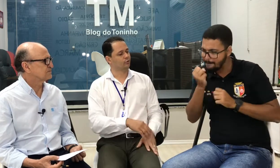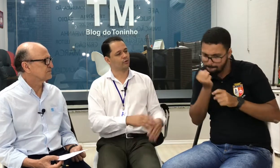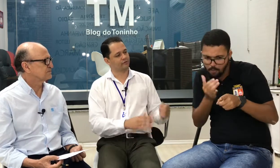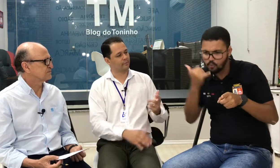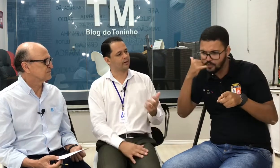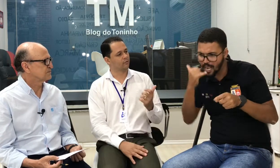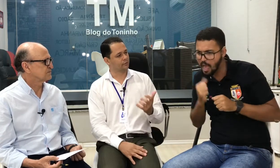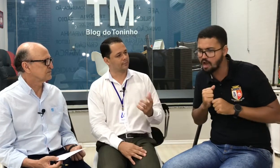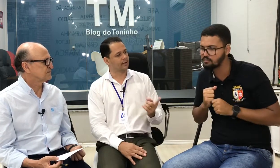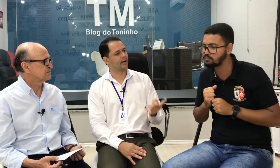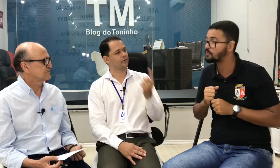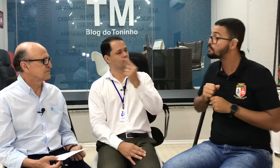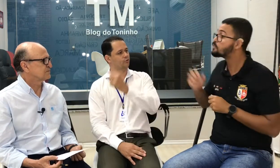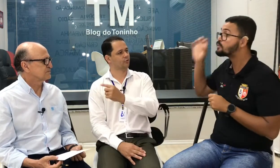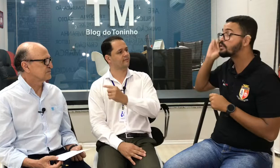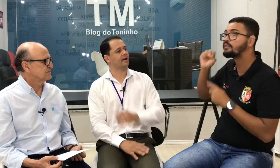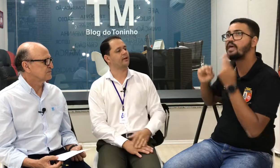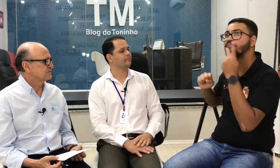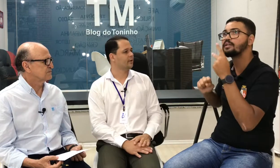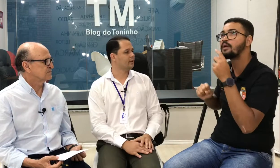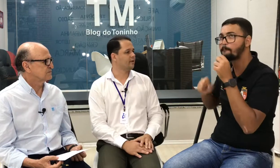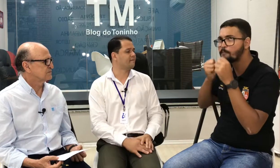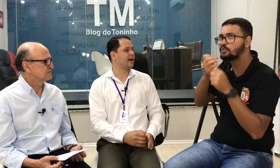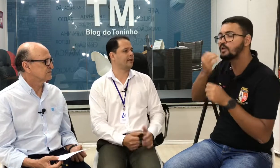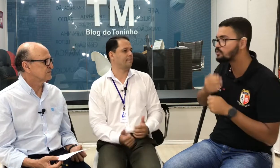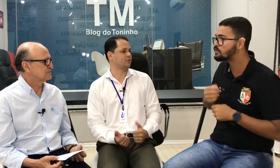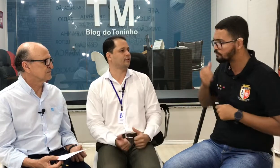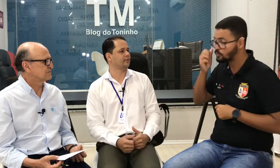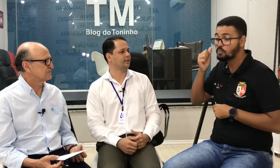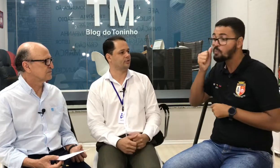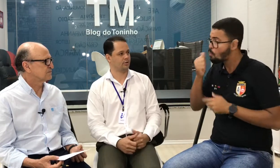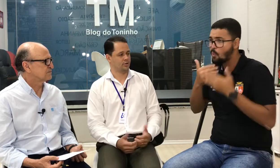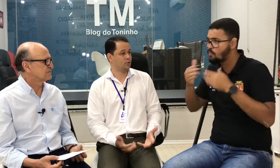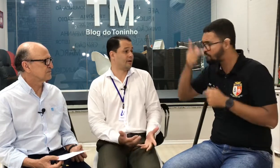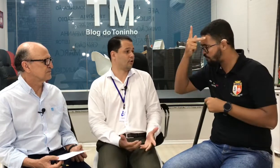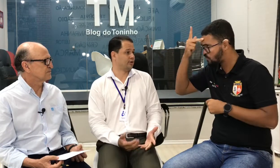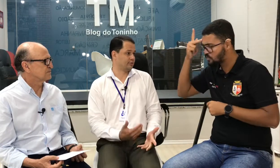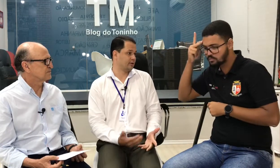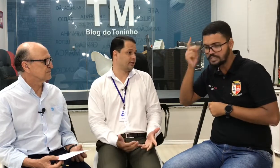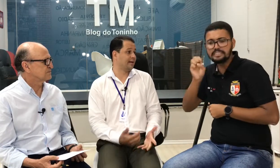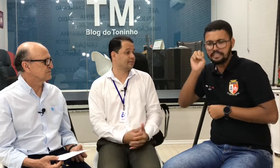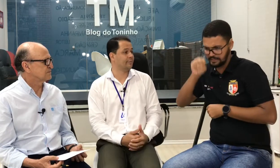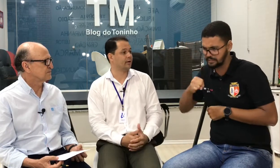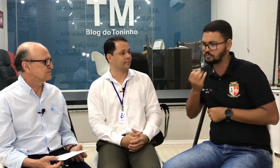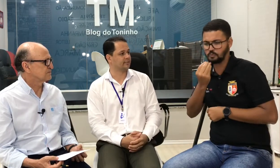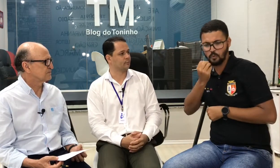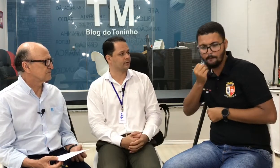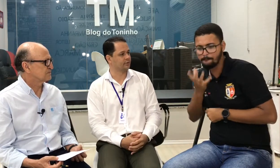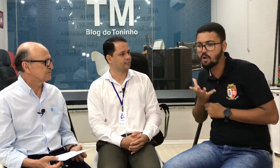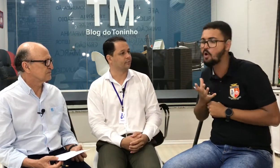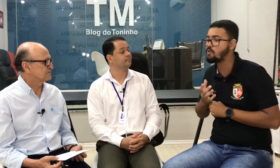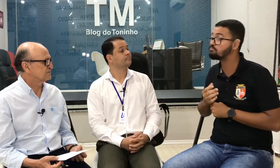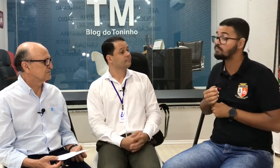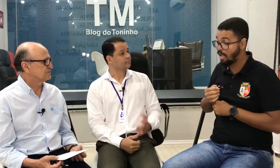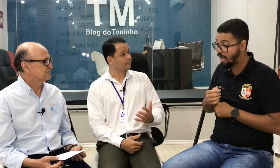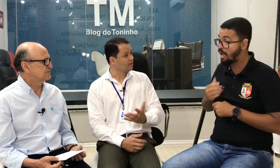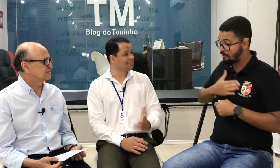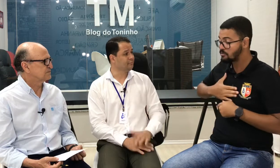uma pergunta, explicar, e o surdo vai e fala, e a pessoa entende. Numa loja, você tem que chegar para fazer uma reclamação, por exemplo, vai ser muito